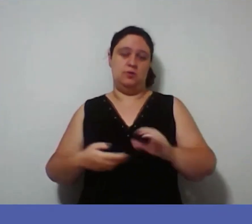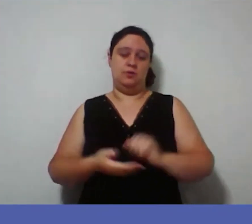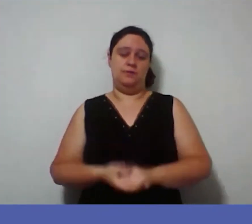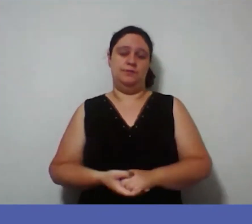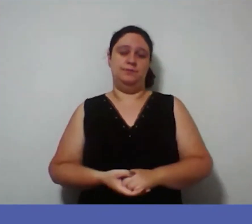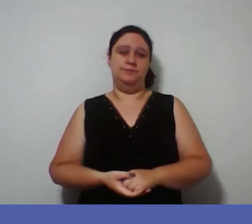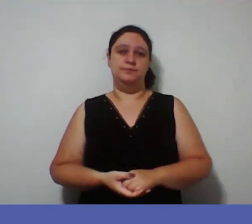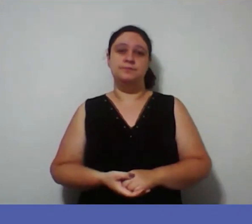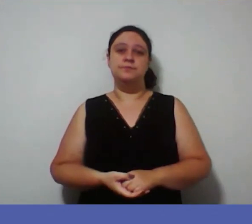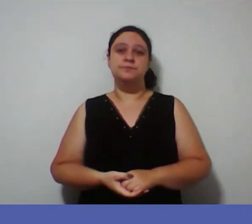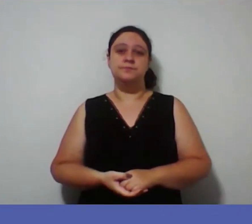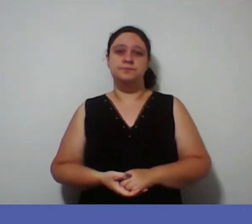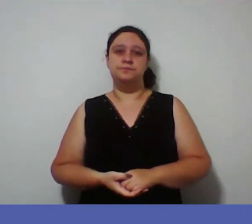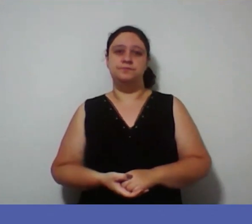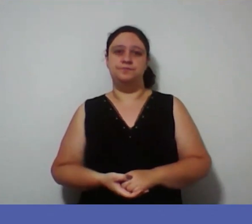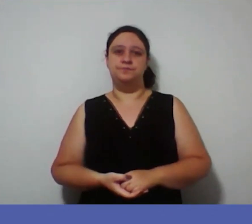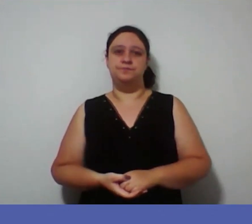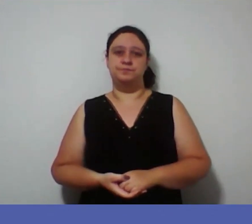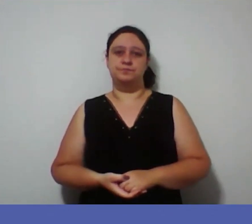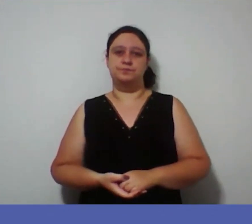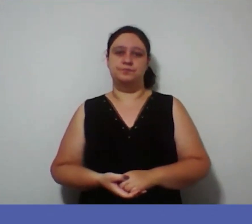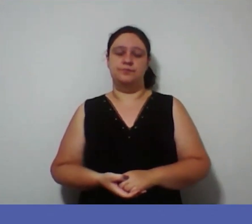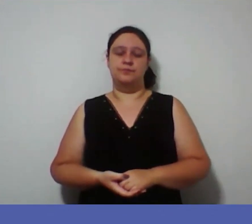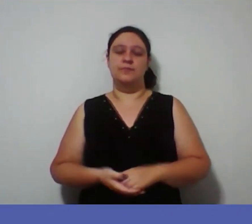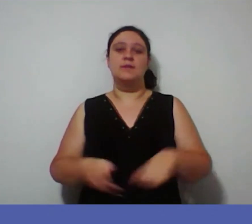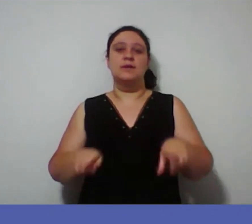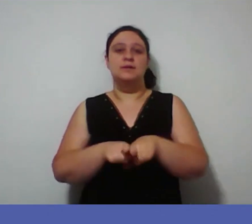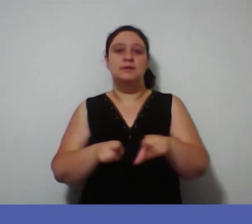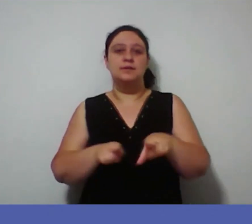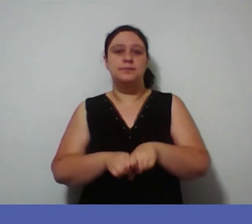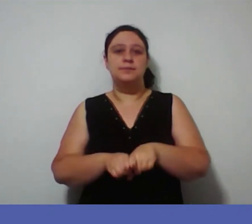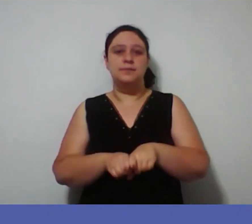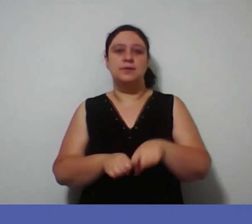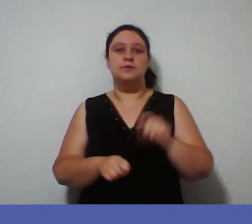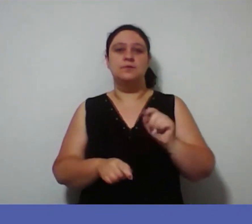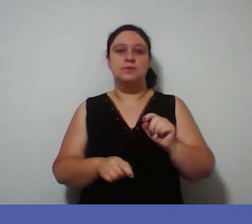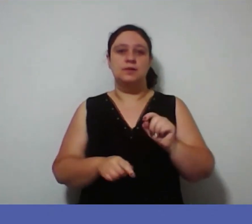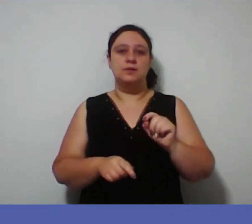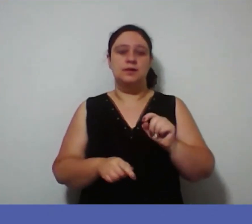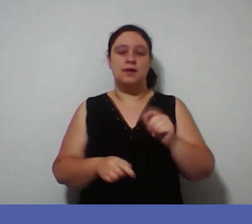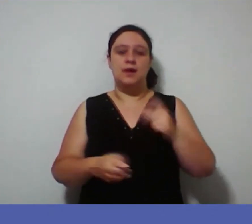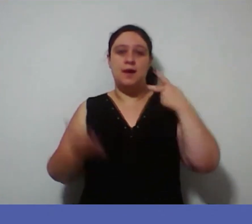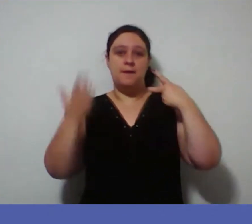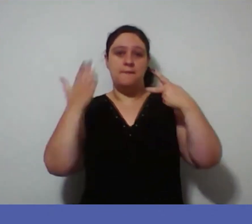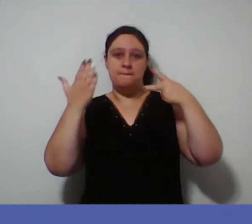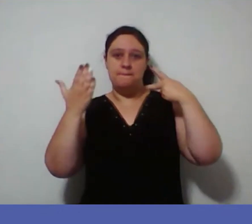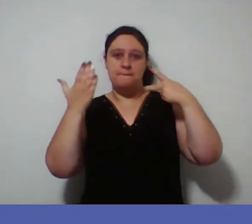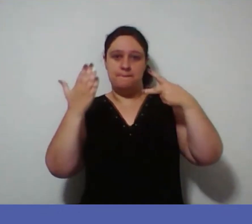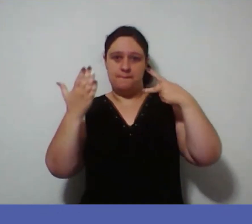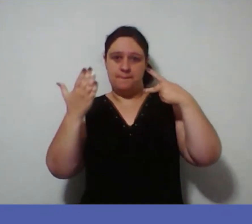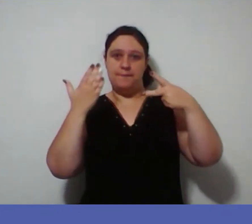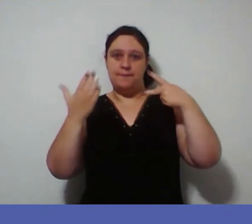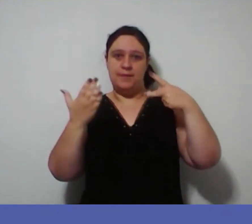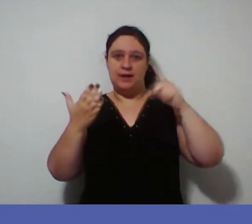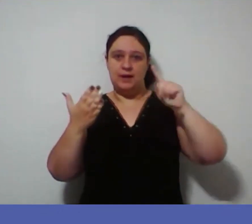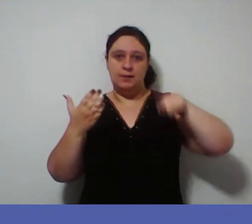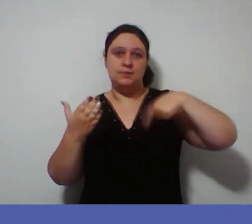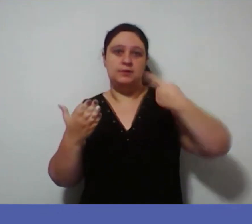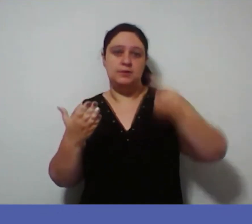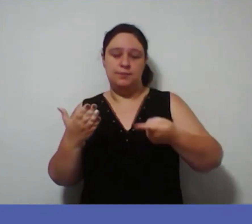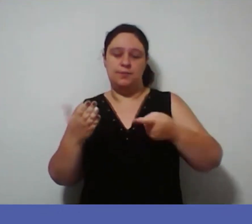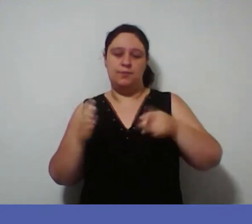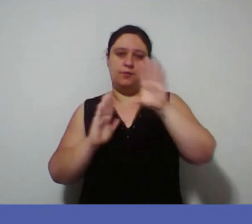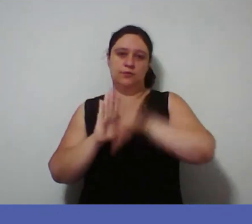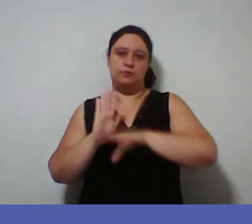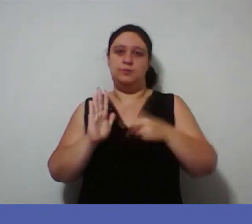muitos. E também, depois da parábola, não é isso? Do capítulo 20, ele também